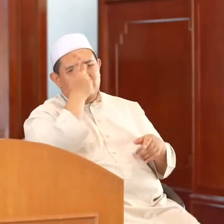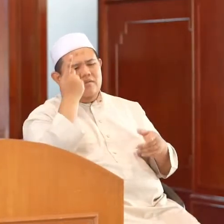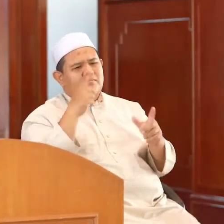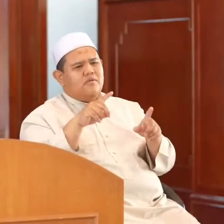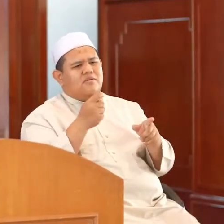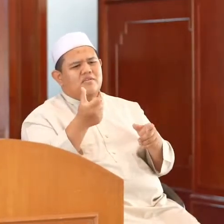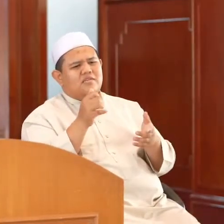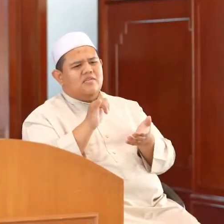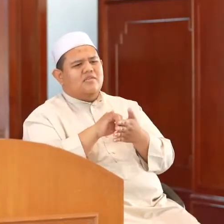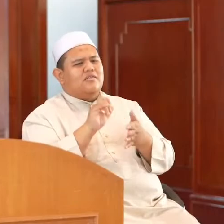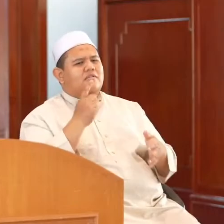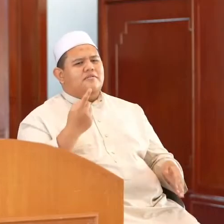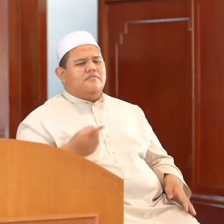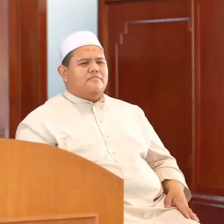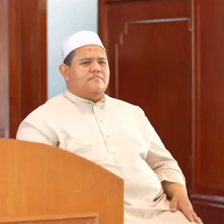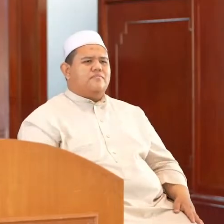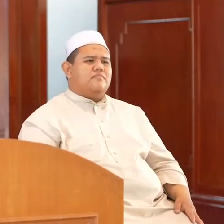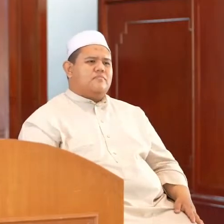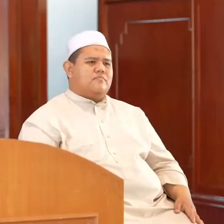Sebab tu kecil je